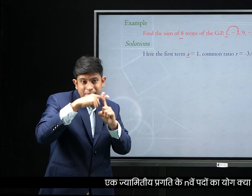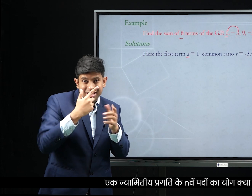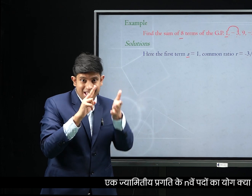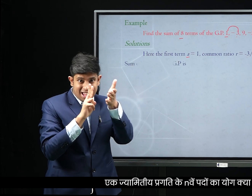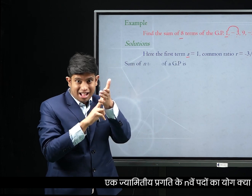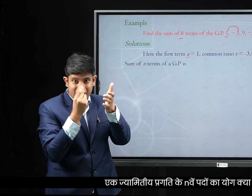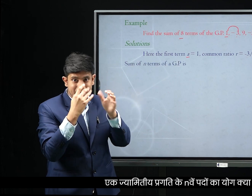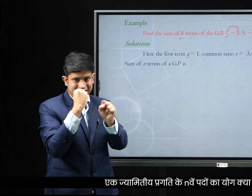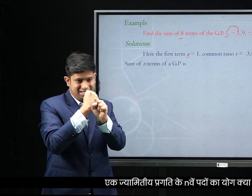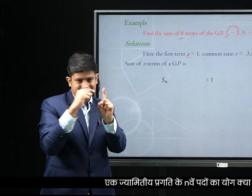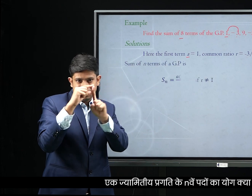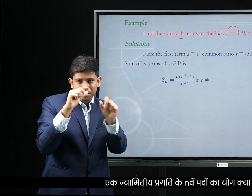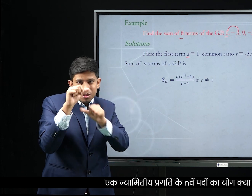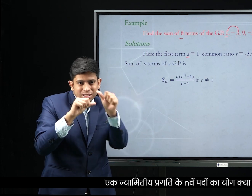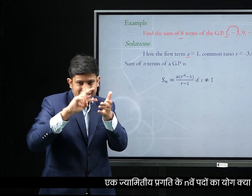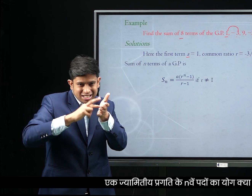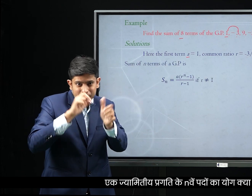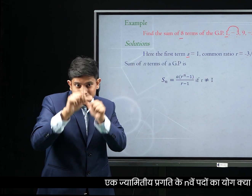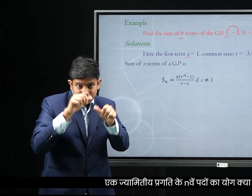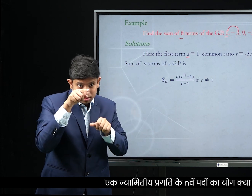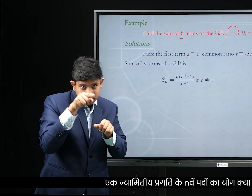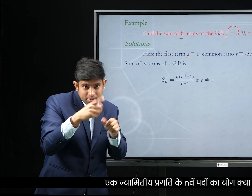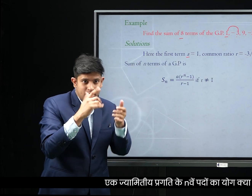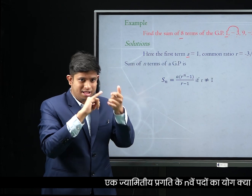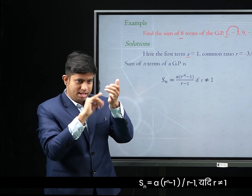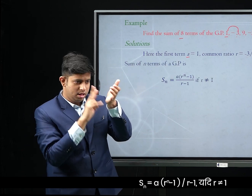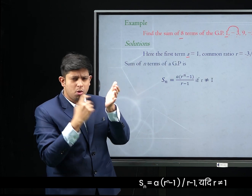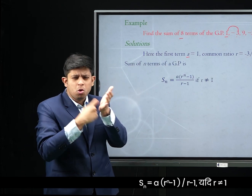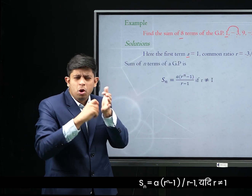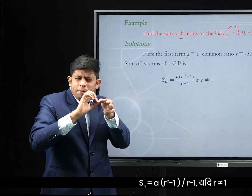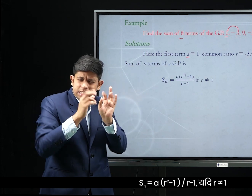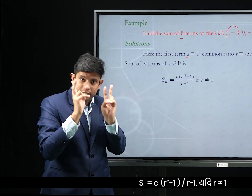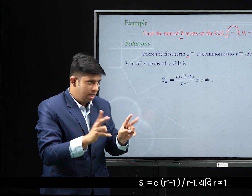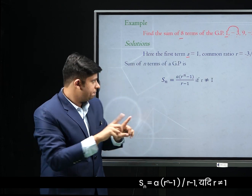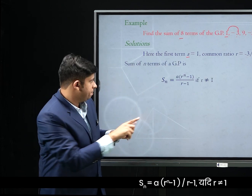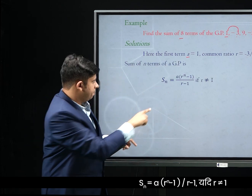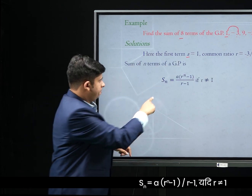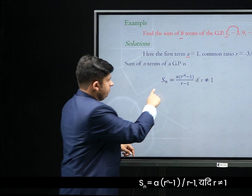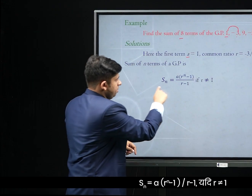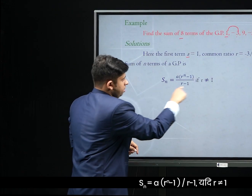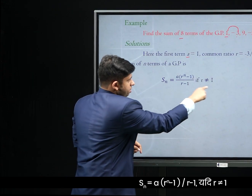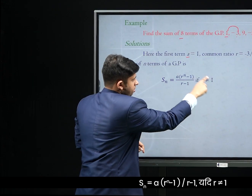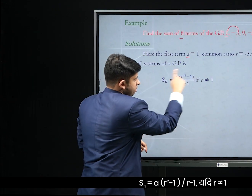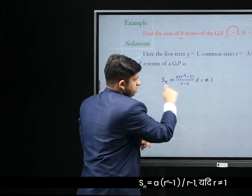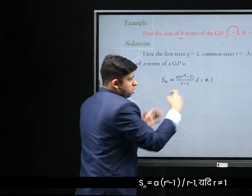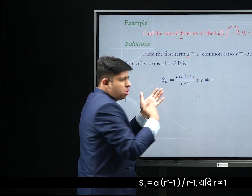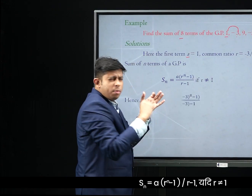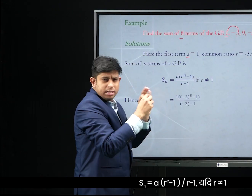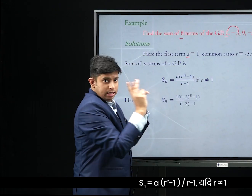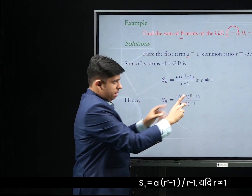एक ज्यामितीय प्रगति के nवें पदों का योग क्या है? SN1 RN1 बटा A1 यदि